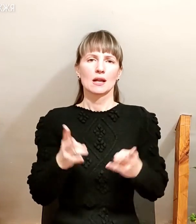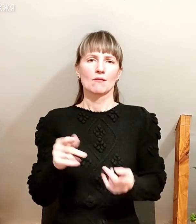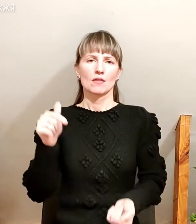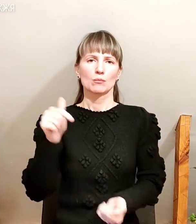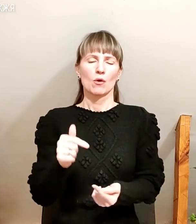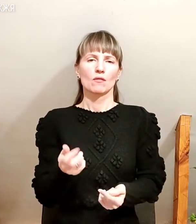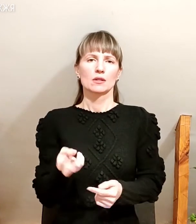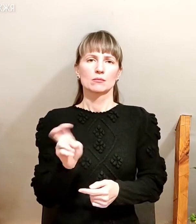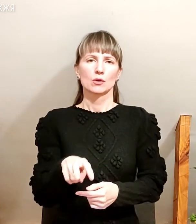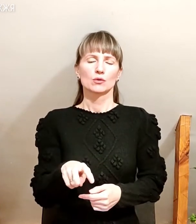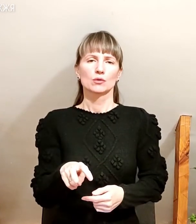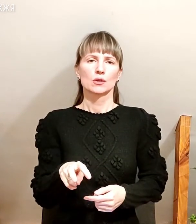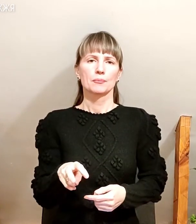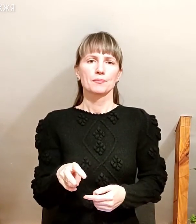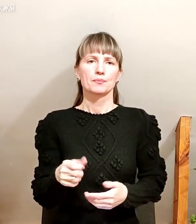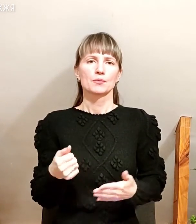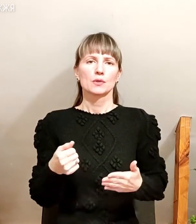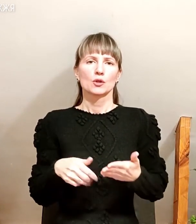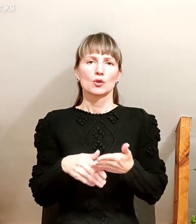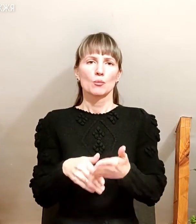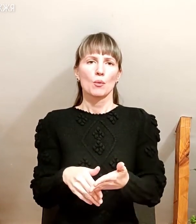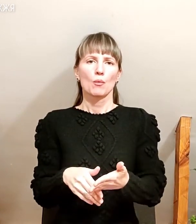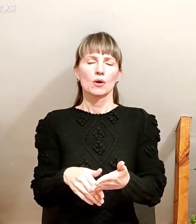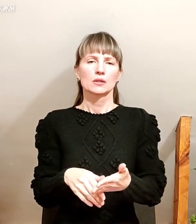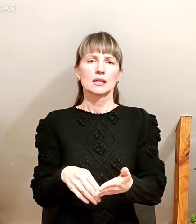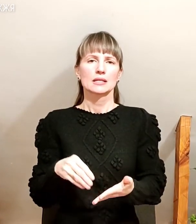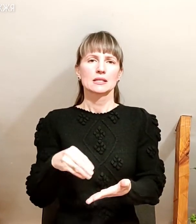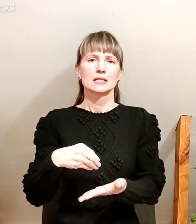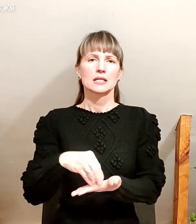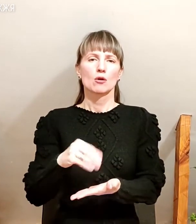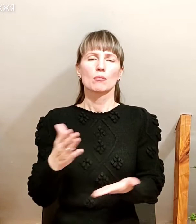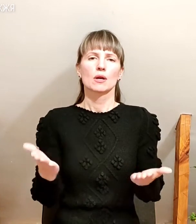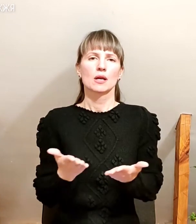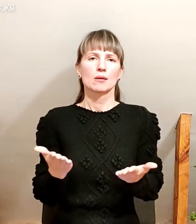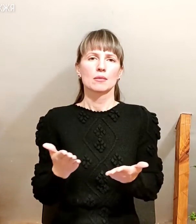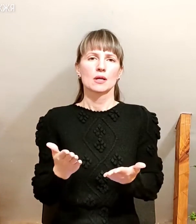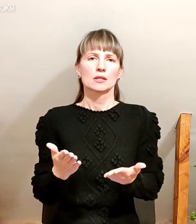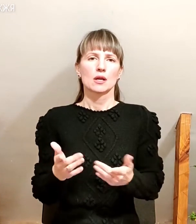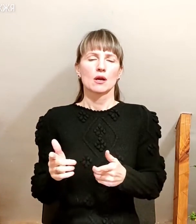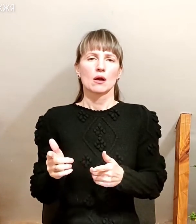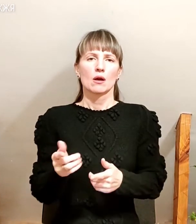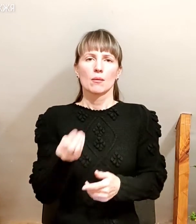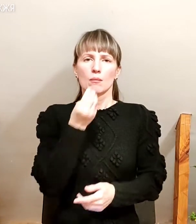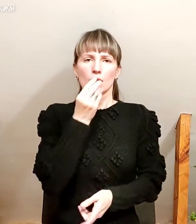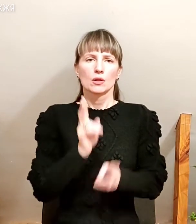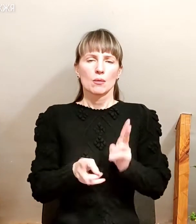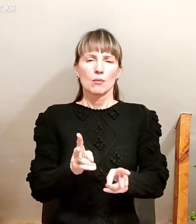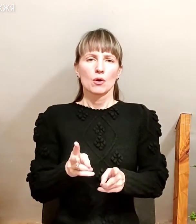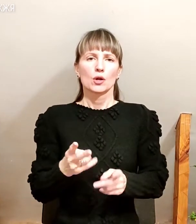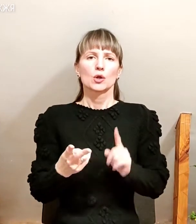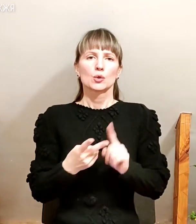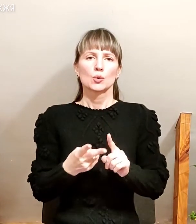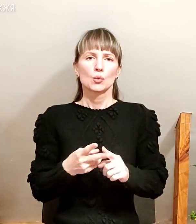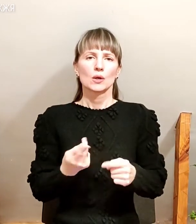звертатися, допомагати з закупами, з якимись продуктові набори і так далі. Другий момент – це так само